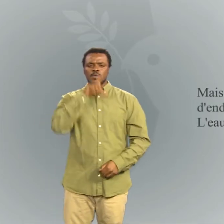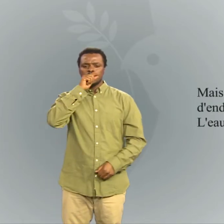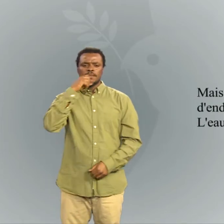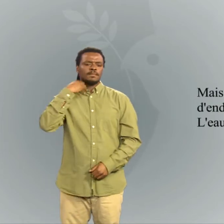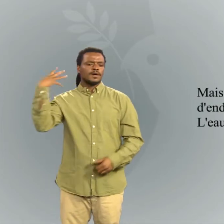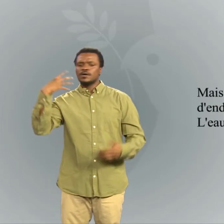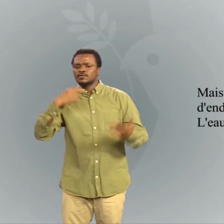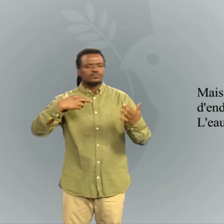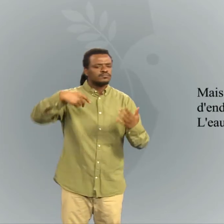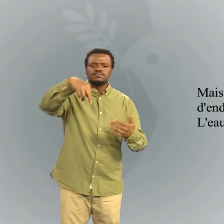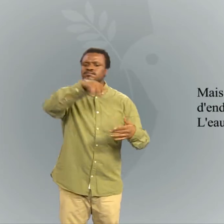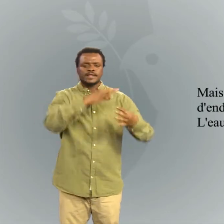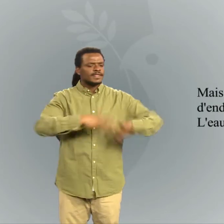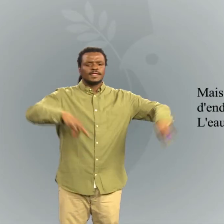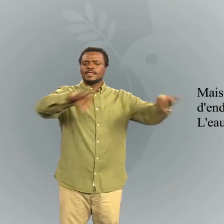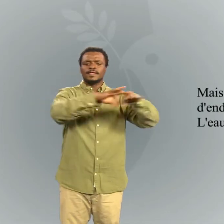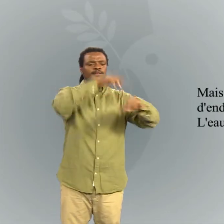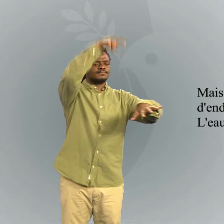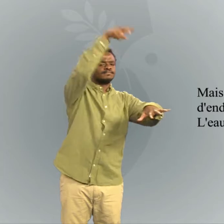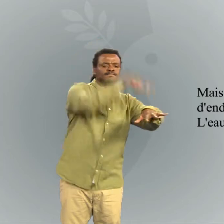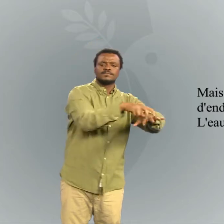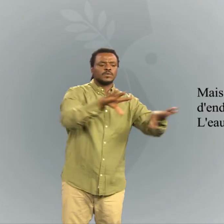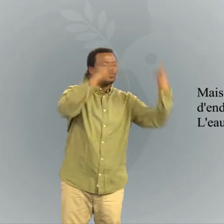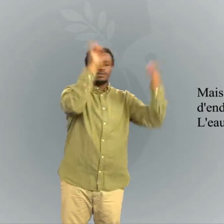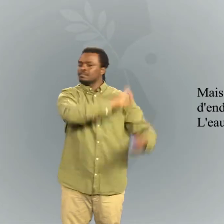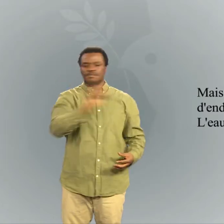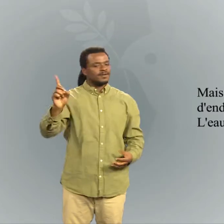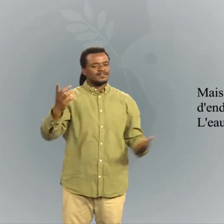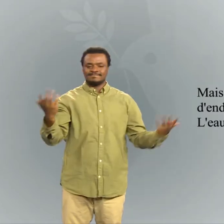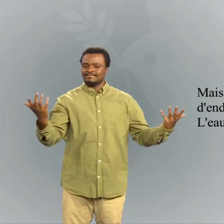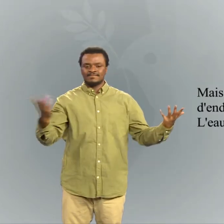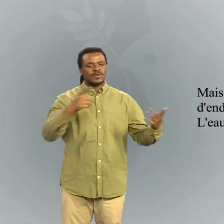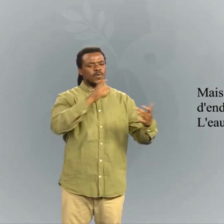Mais la colombe ne trouve pas d'endroit où poser ses pattes. L'eau couvre encore toute la terre.